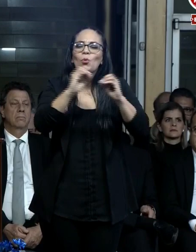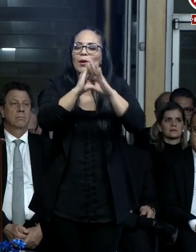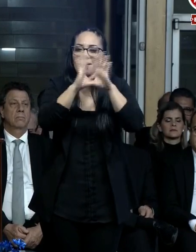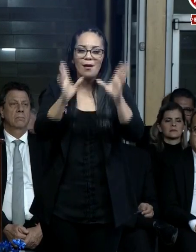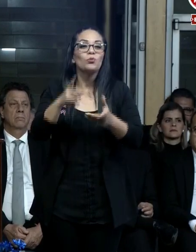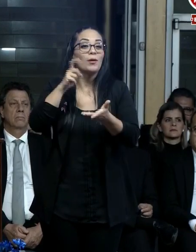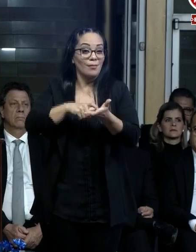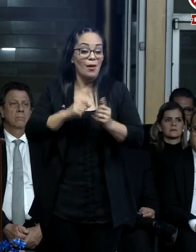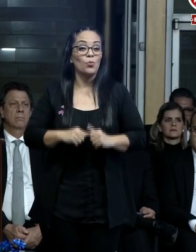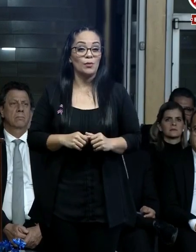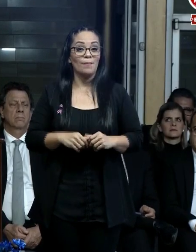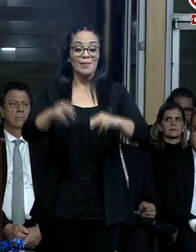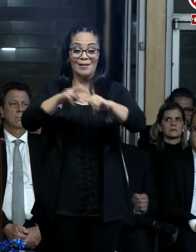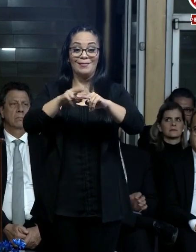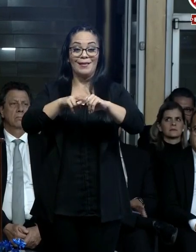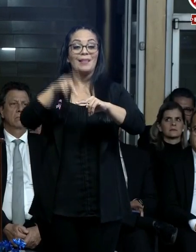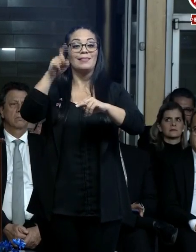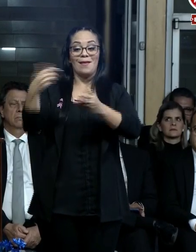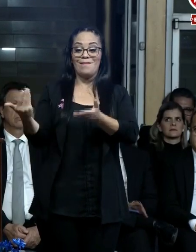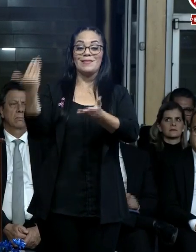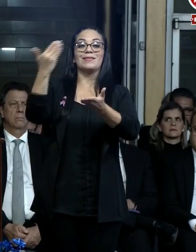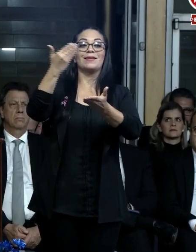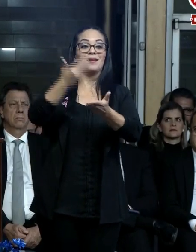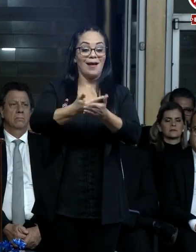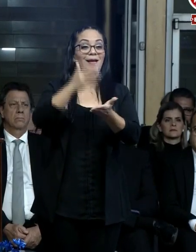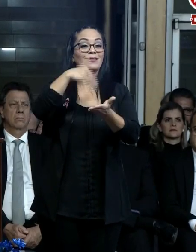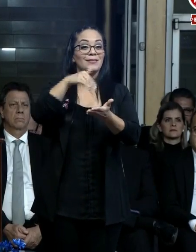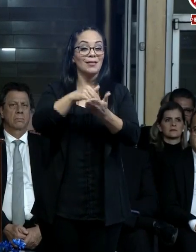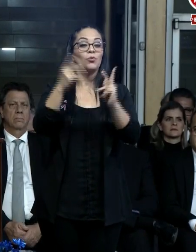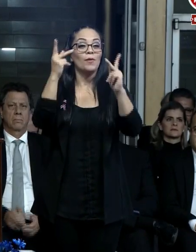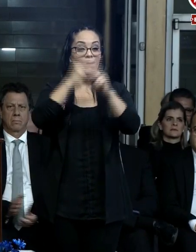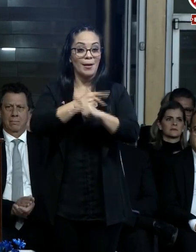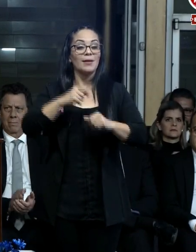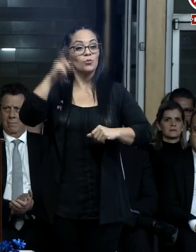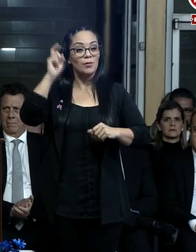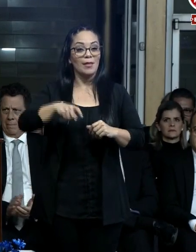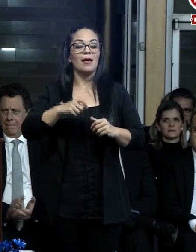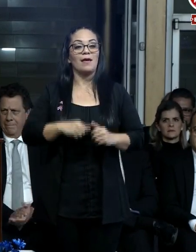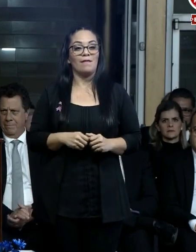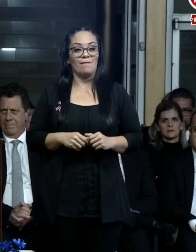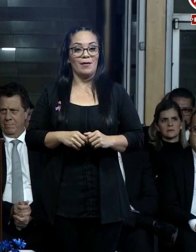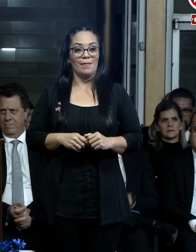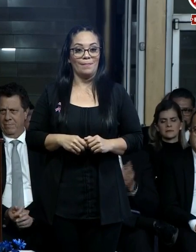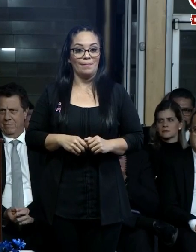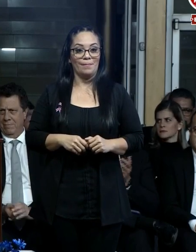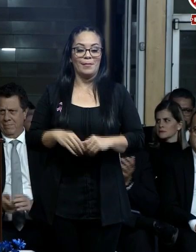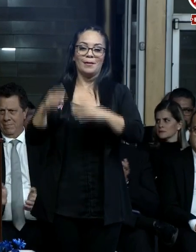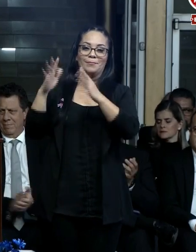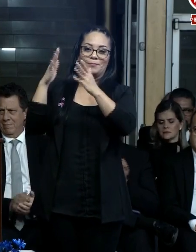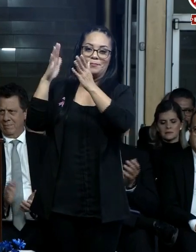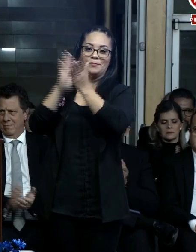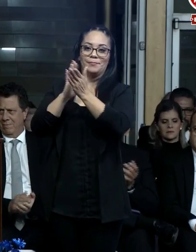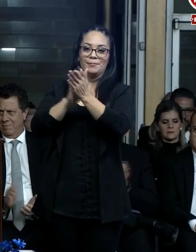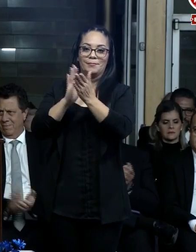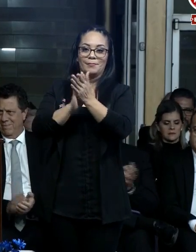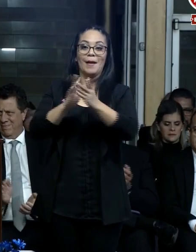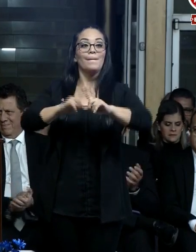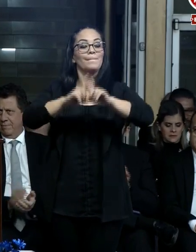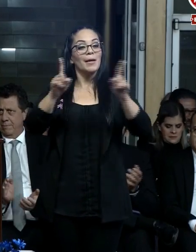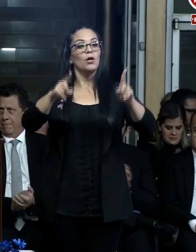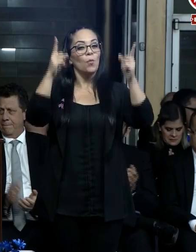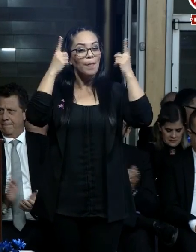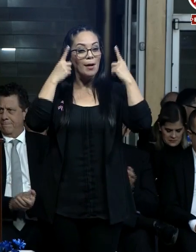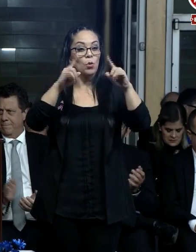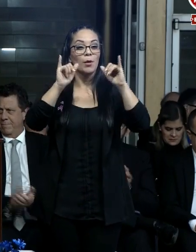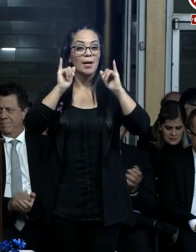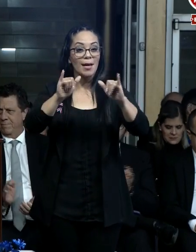que es que el tren llegue al centro de Paraíso. Sin embargo, para lograr hacer